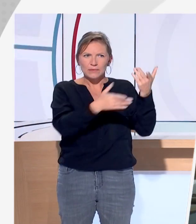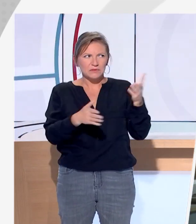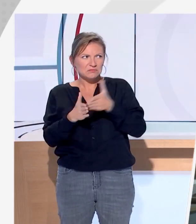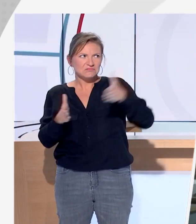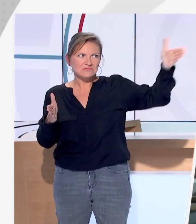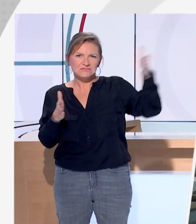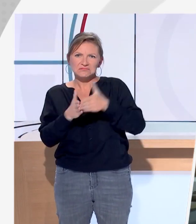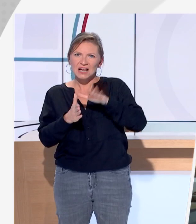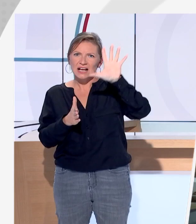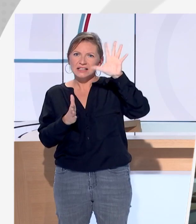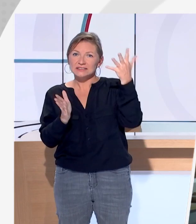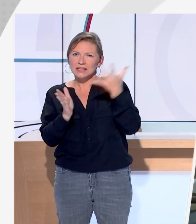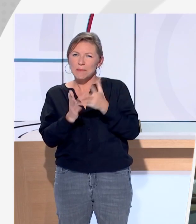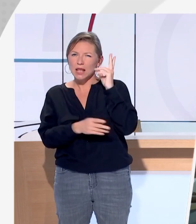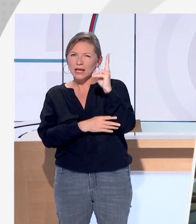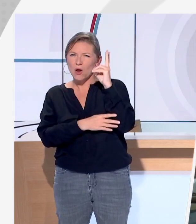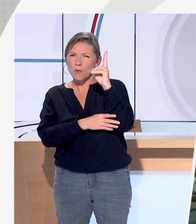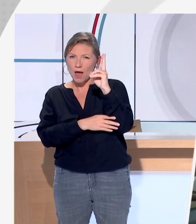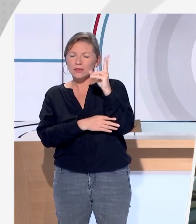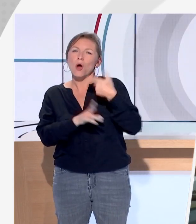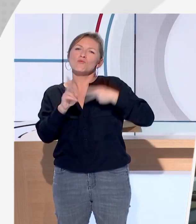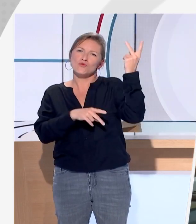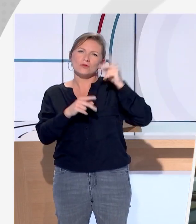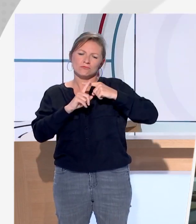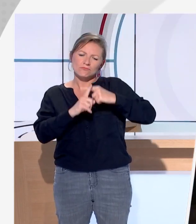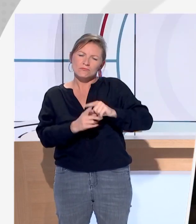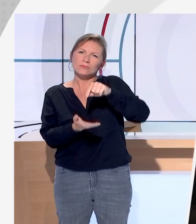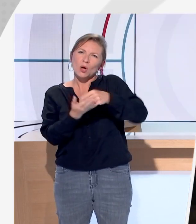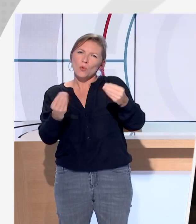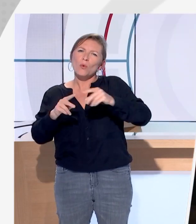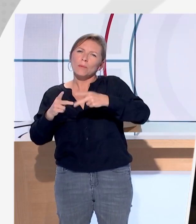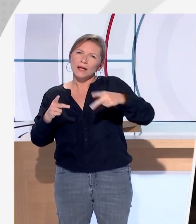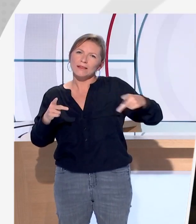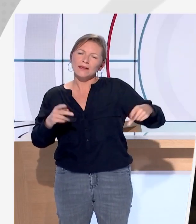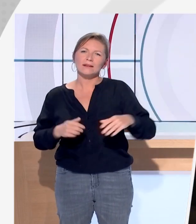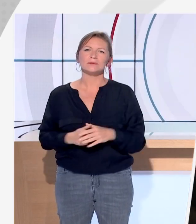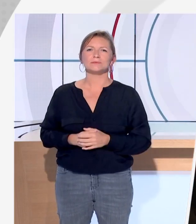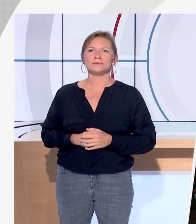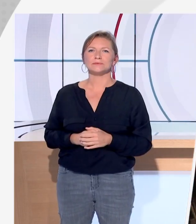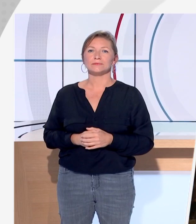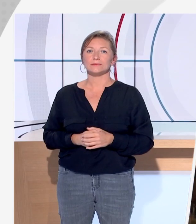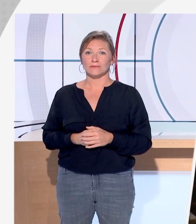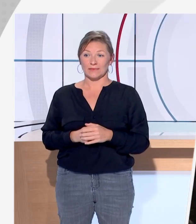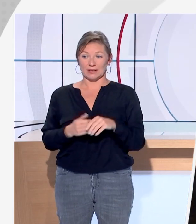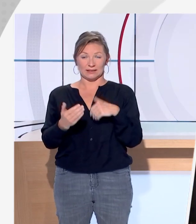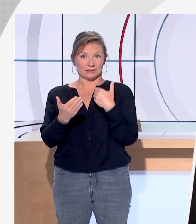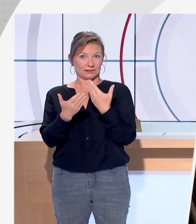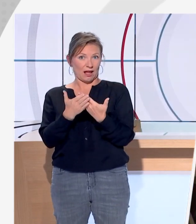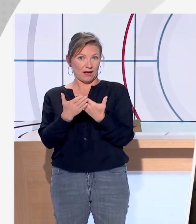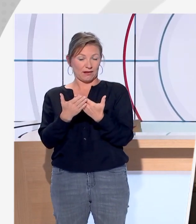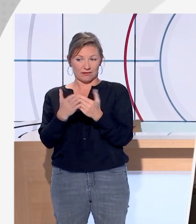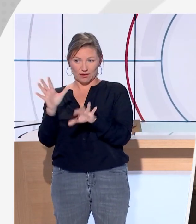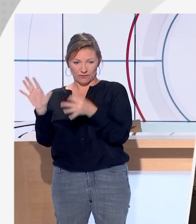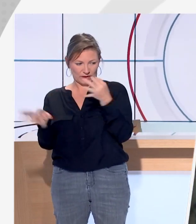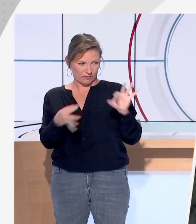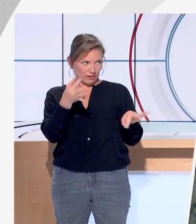près 5000 km. Alors, il y a une concentration autour des Pyrénées. Mais ça, c'était avant que l'on